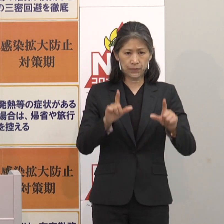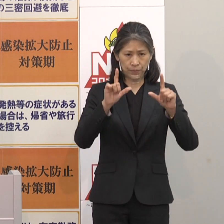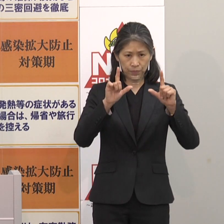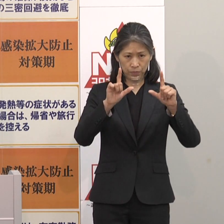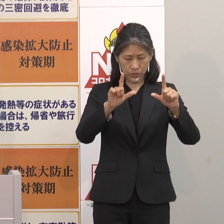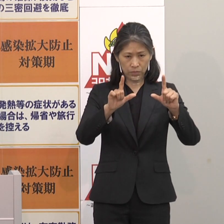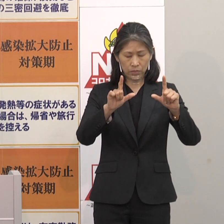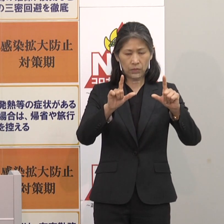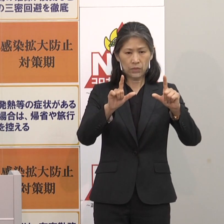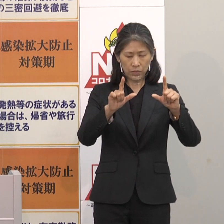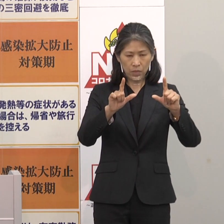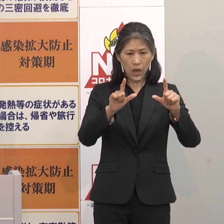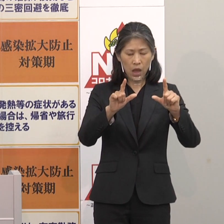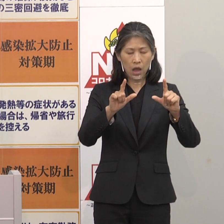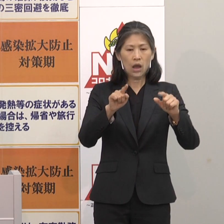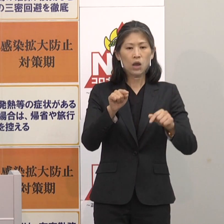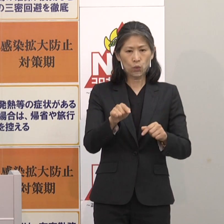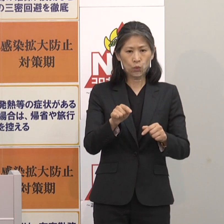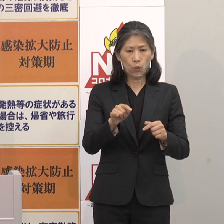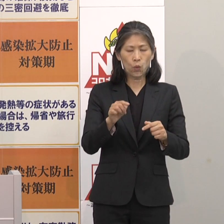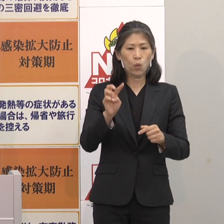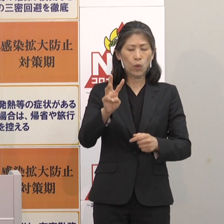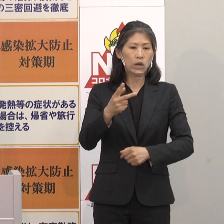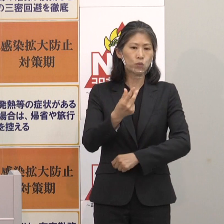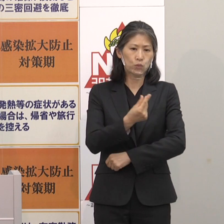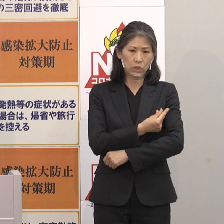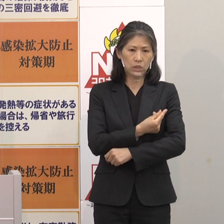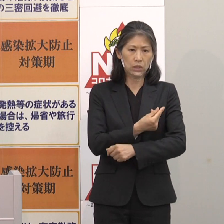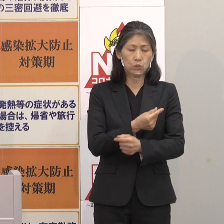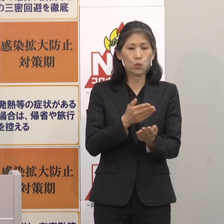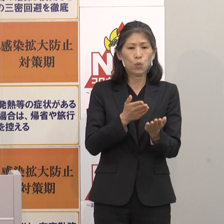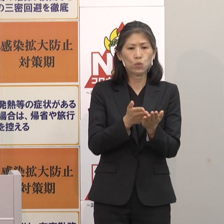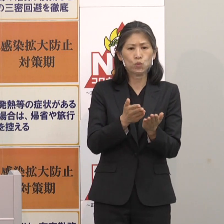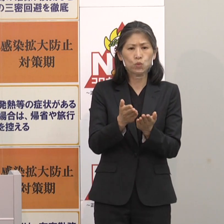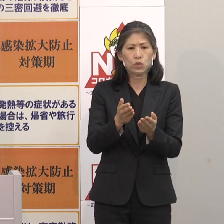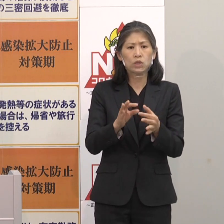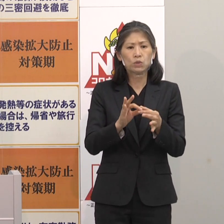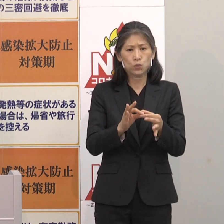mRNA タイプというものについてですね、ちょっと